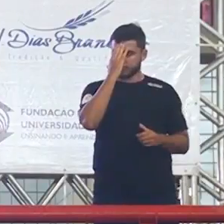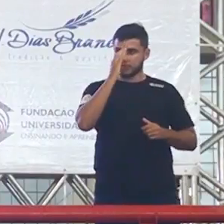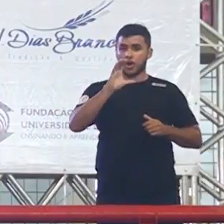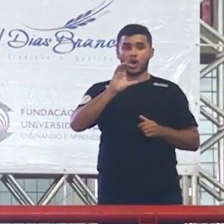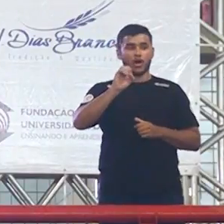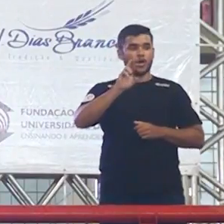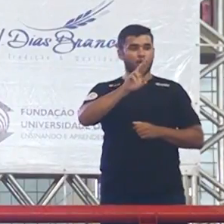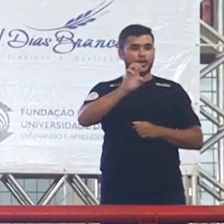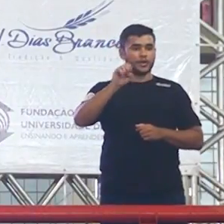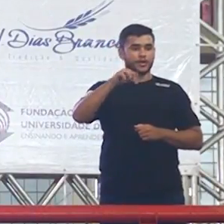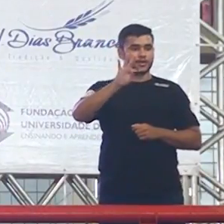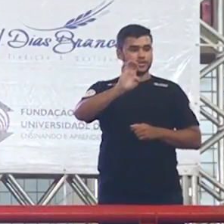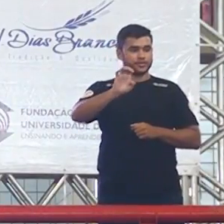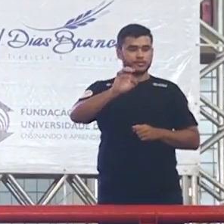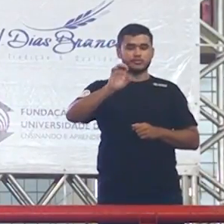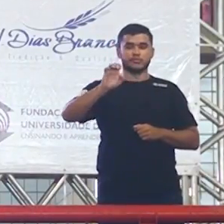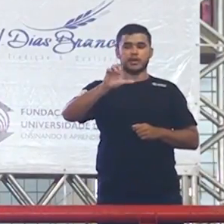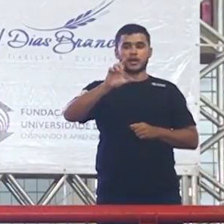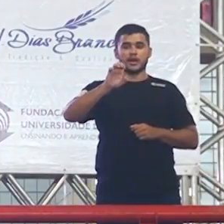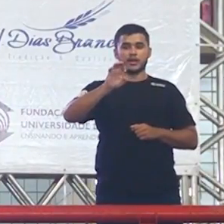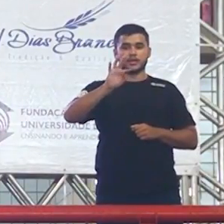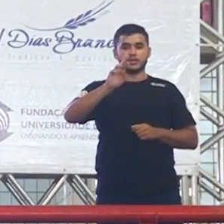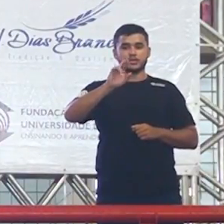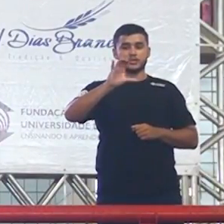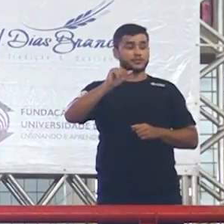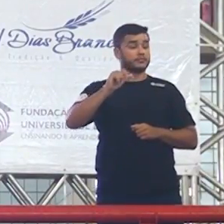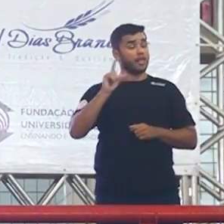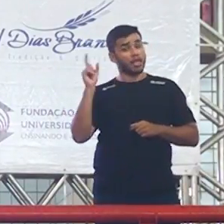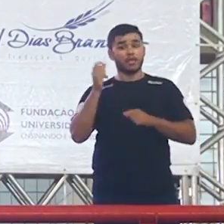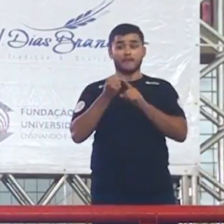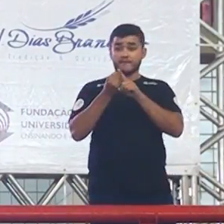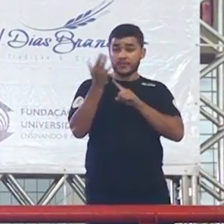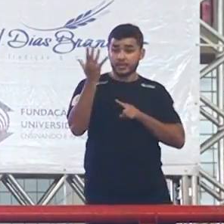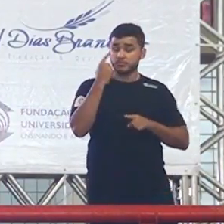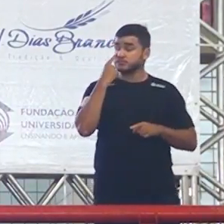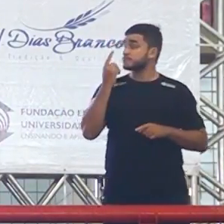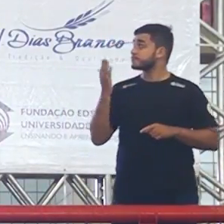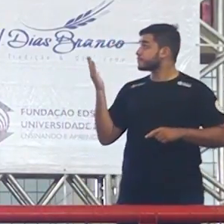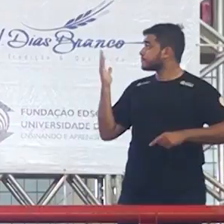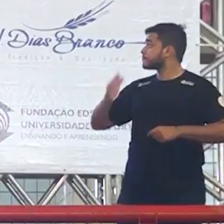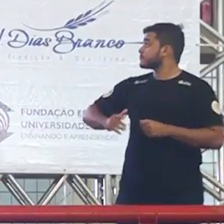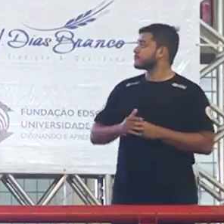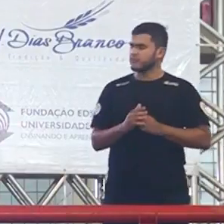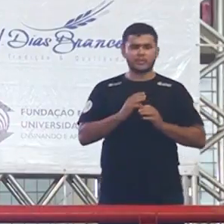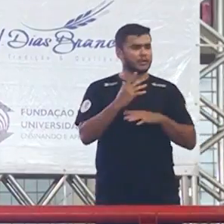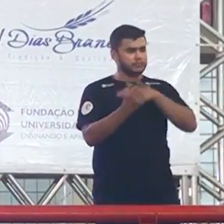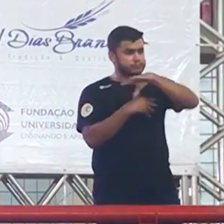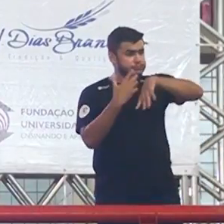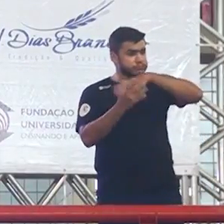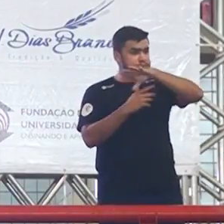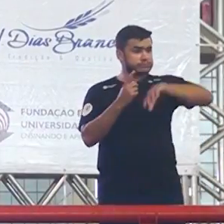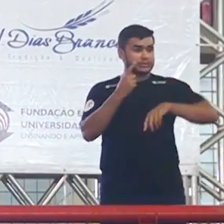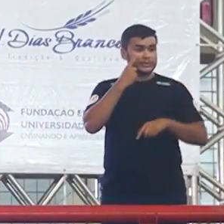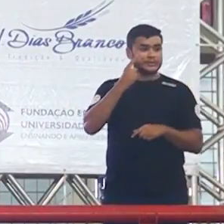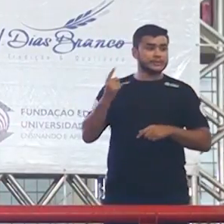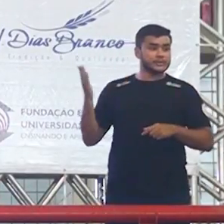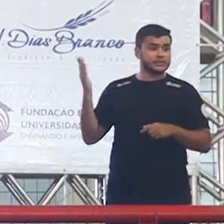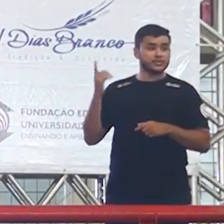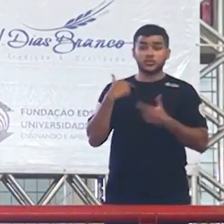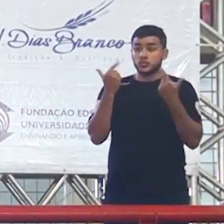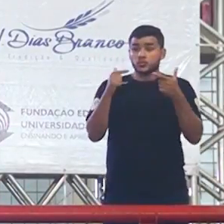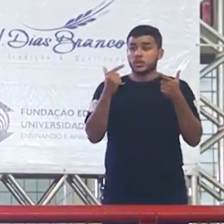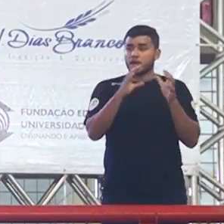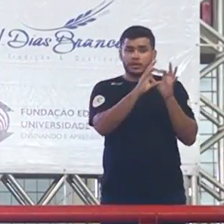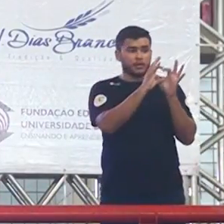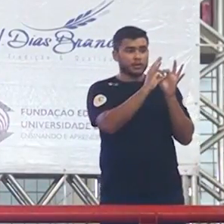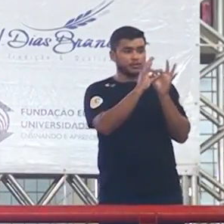a gente viu. Os elétrons estão se movimentando totalmente desorganizado aí. Está tudo desorganizado. Isso não é corrente